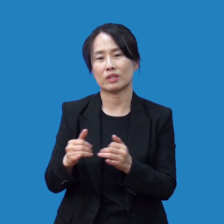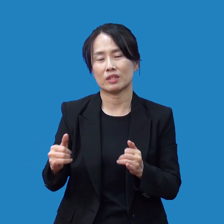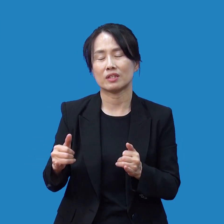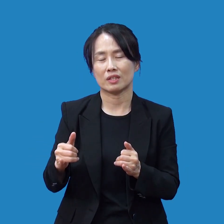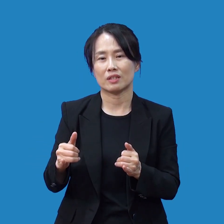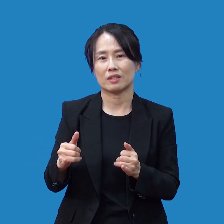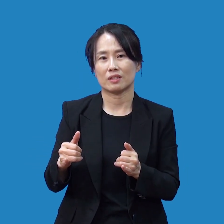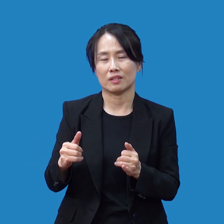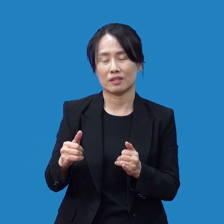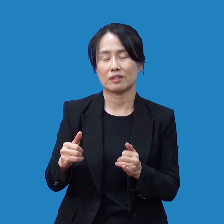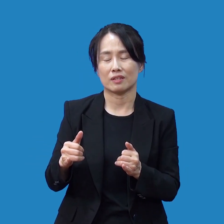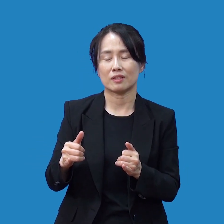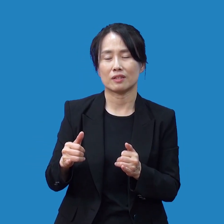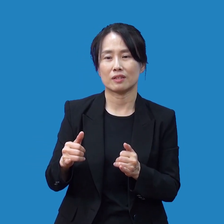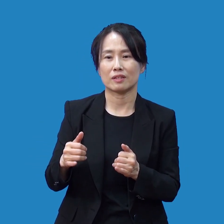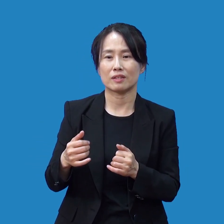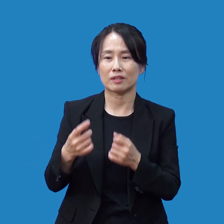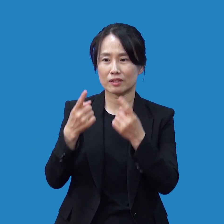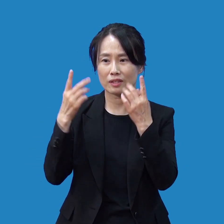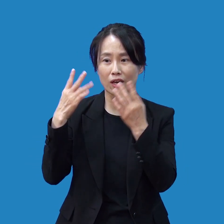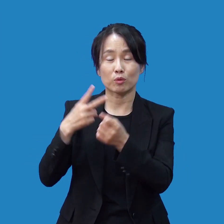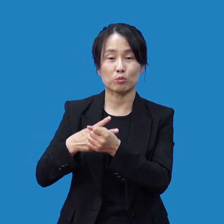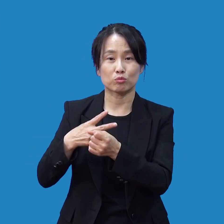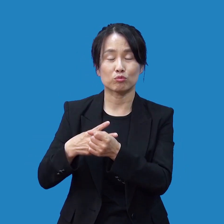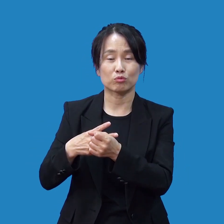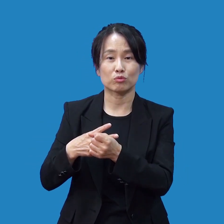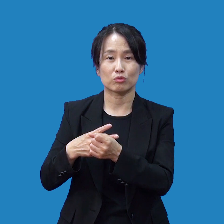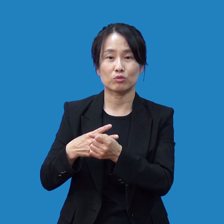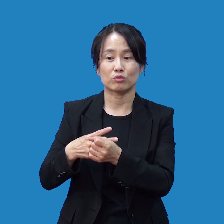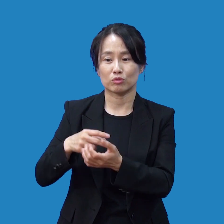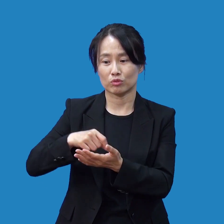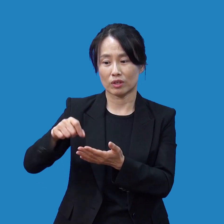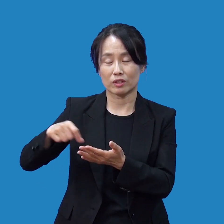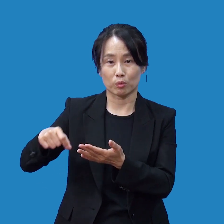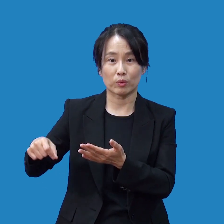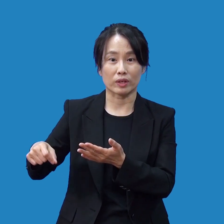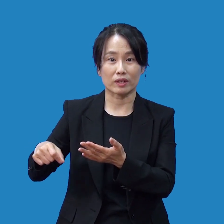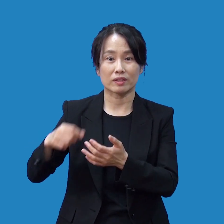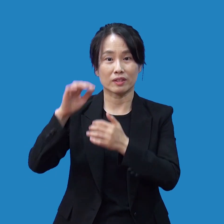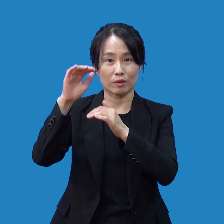이제 그 옥스퍼드의 그 교수였죠. 이분이 이제 적은 건데요.